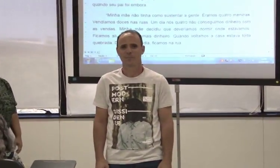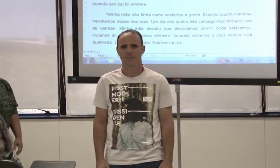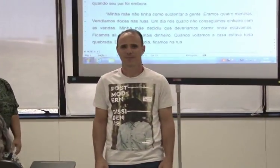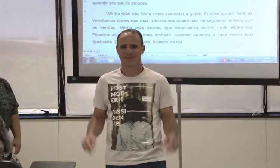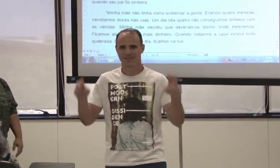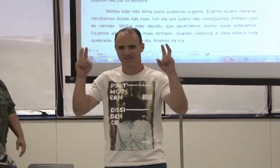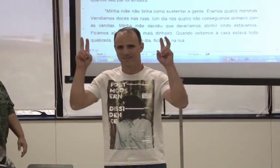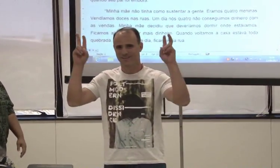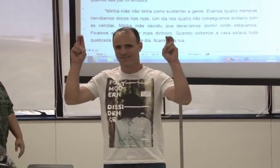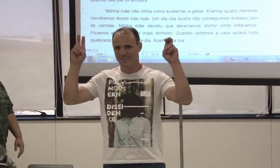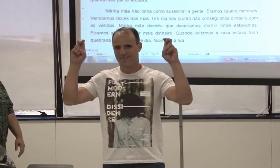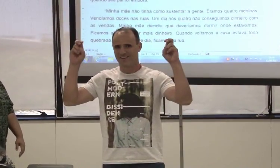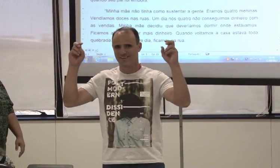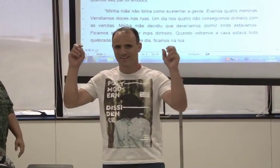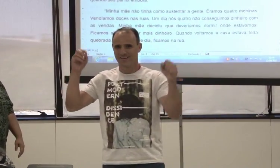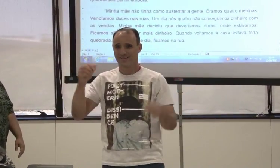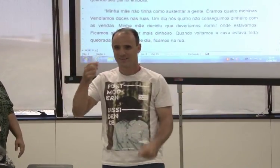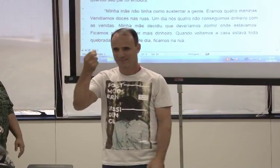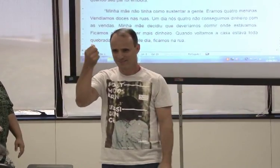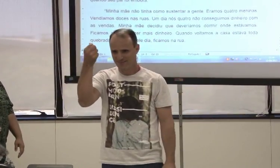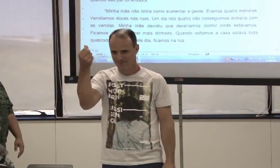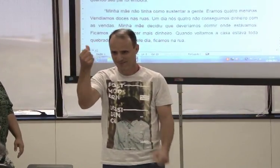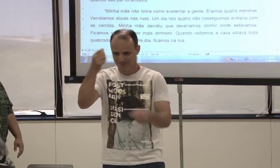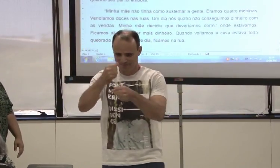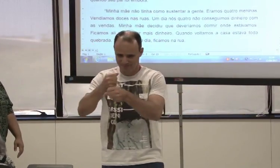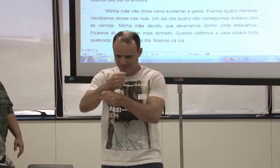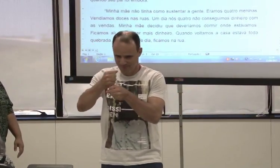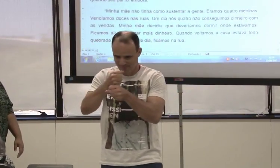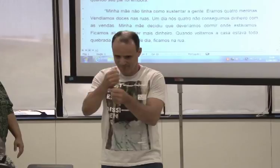Título. 6 anos na rua.